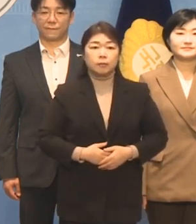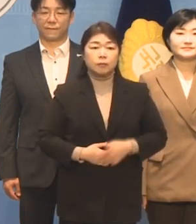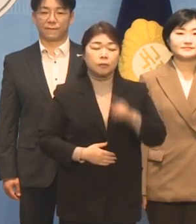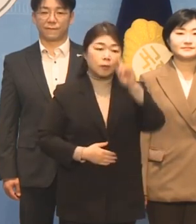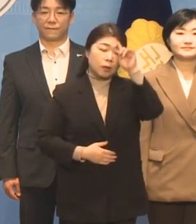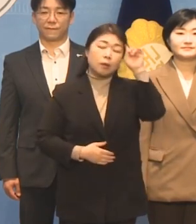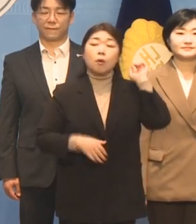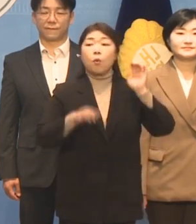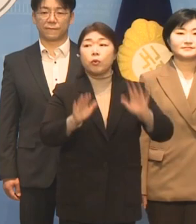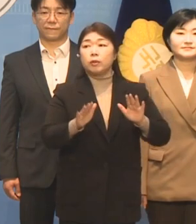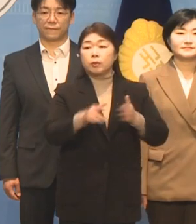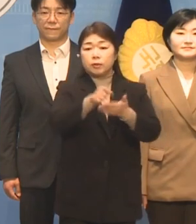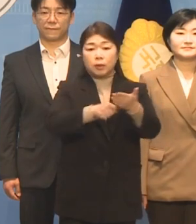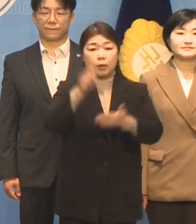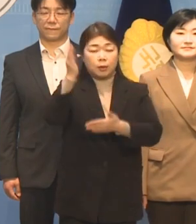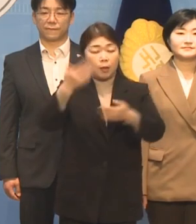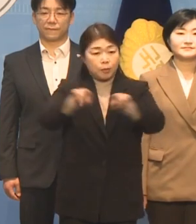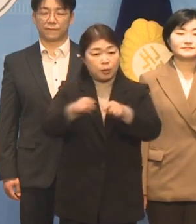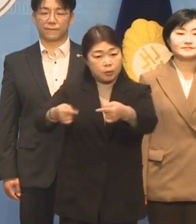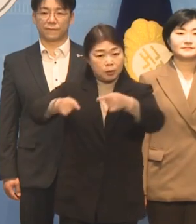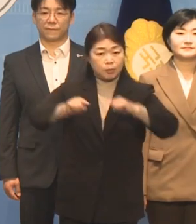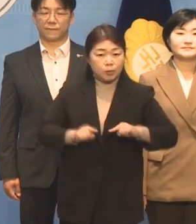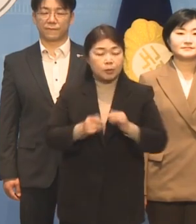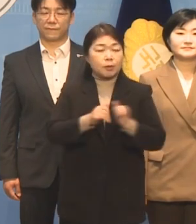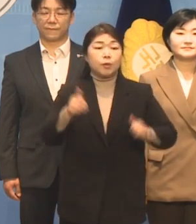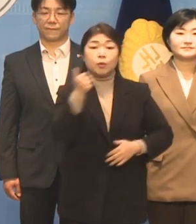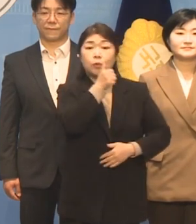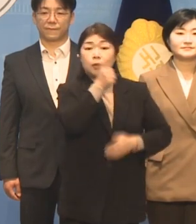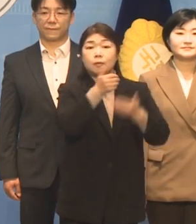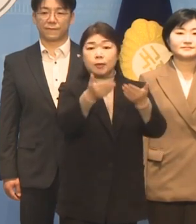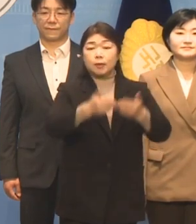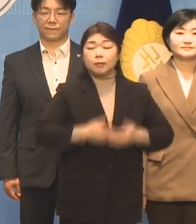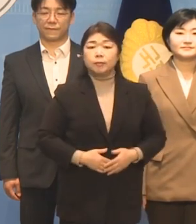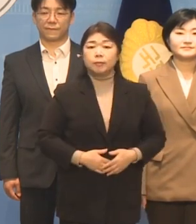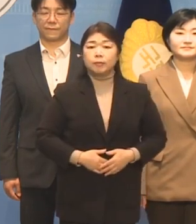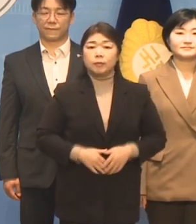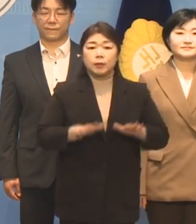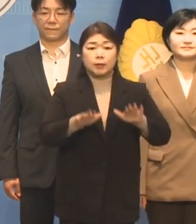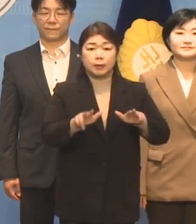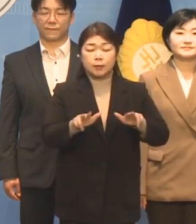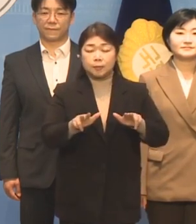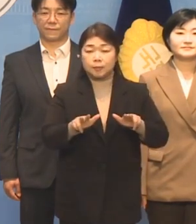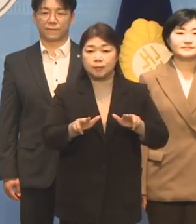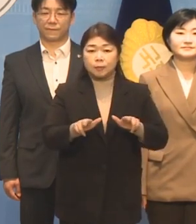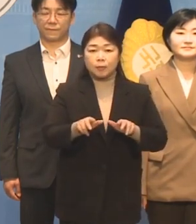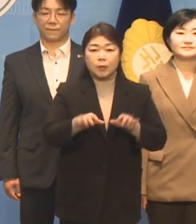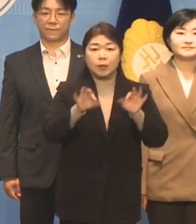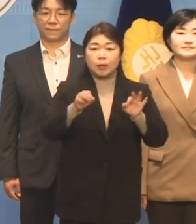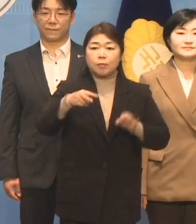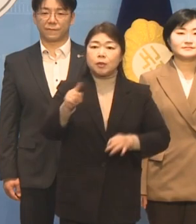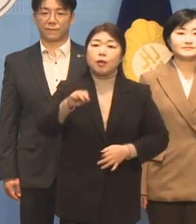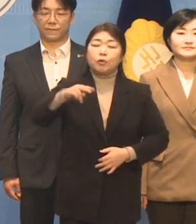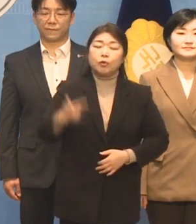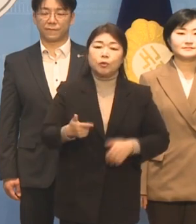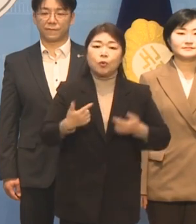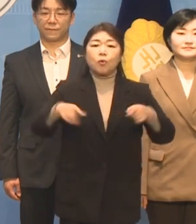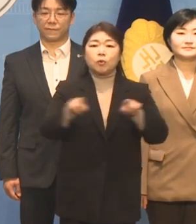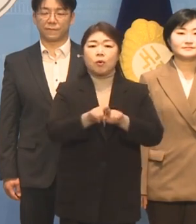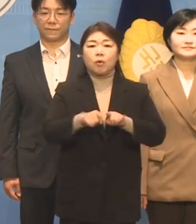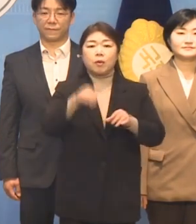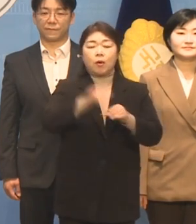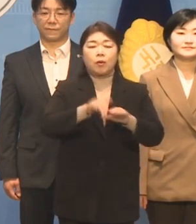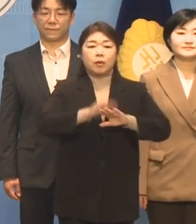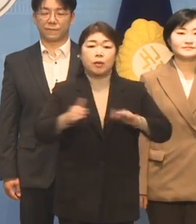끝으로 오늘 기자회견에 함께 해주신 분들을 소개하겠습니다. 오늘 이 자리에는 김상균